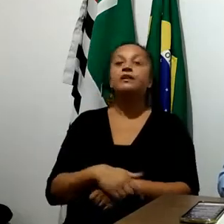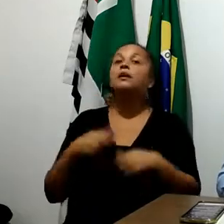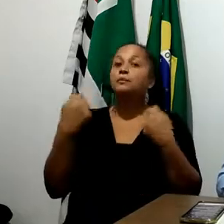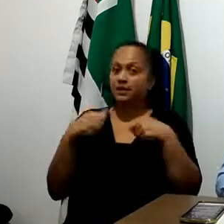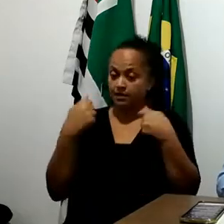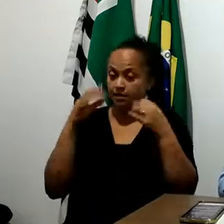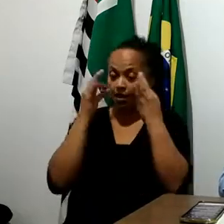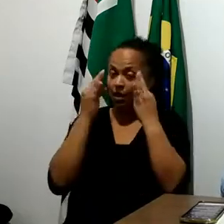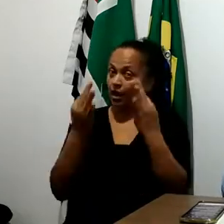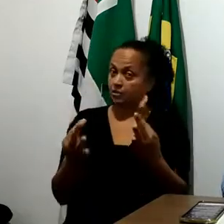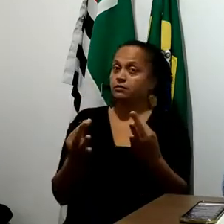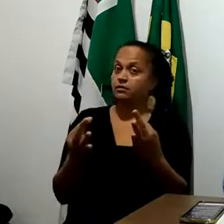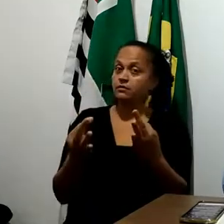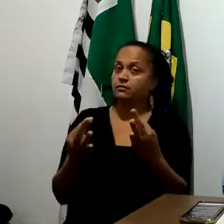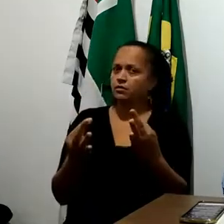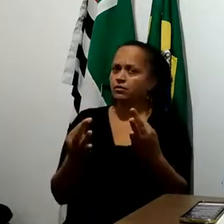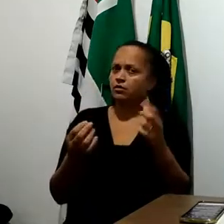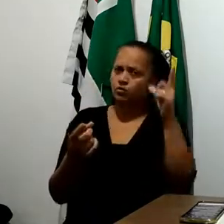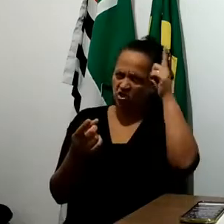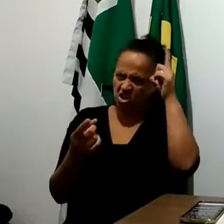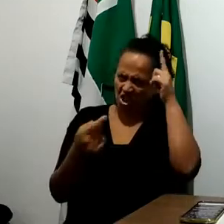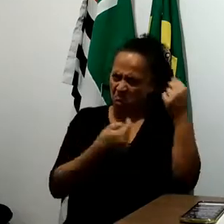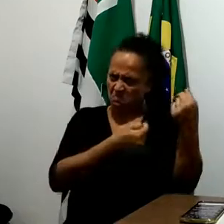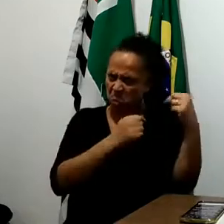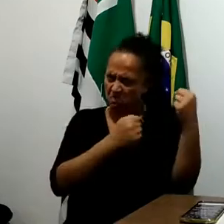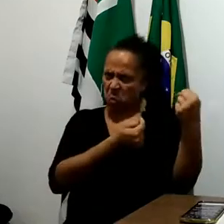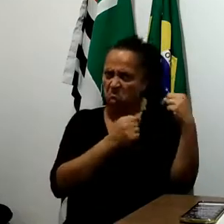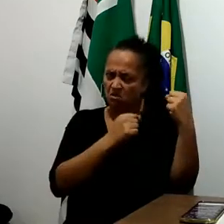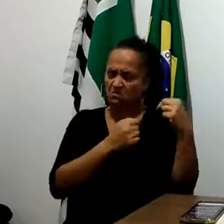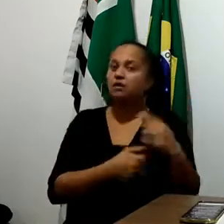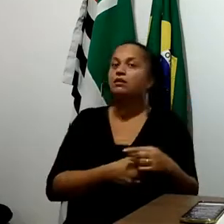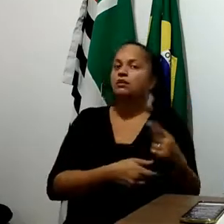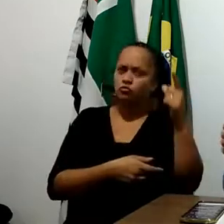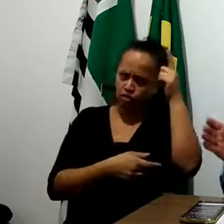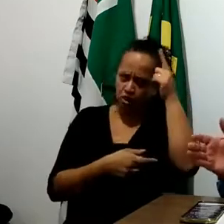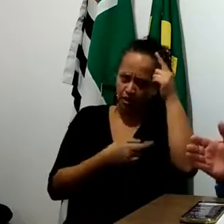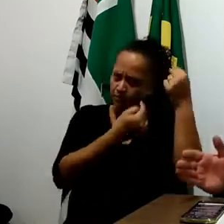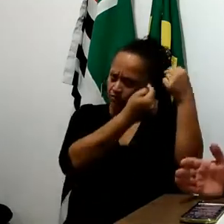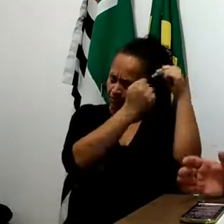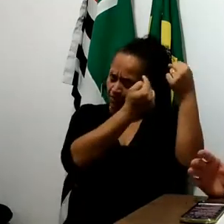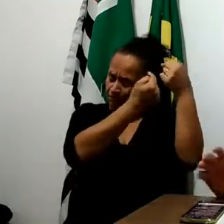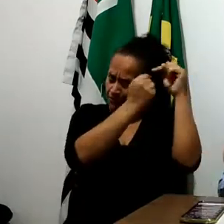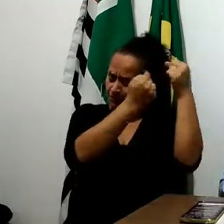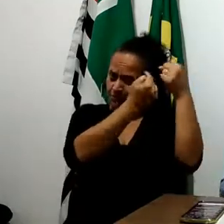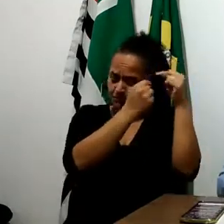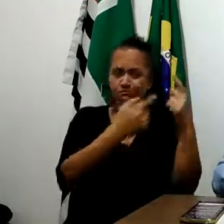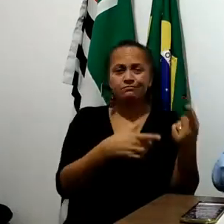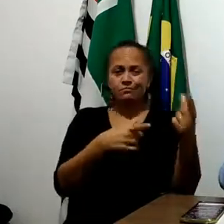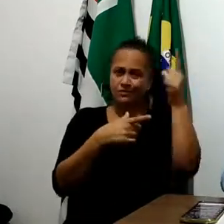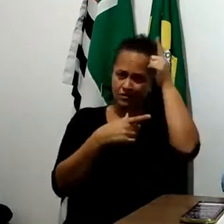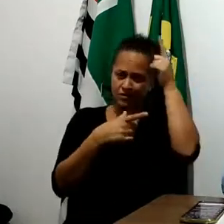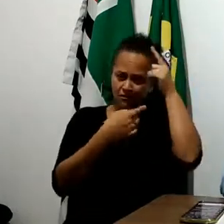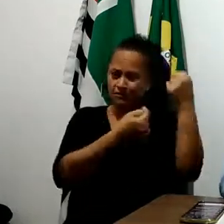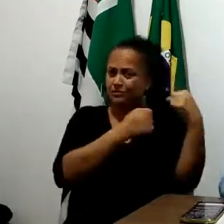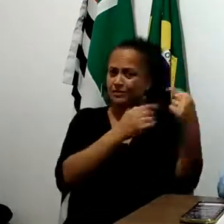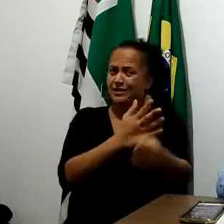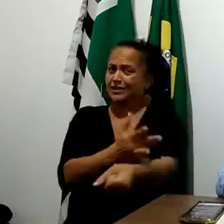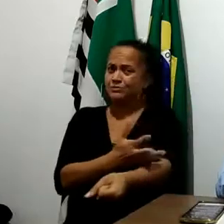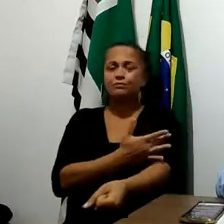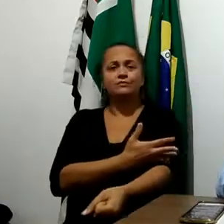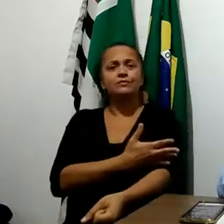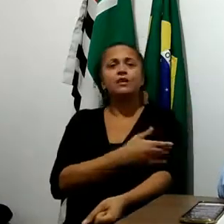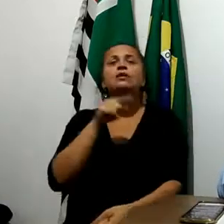atento às tentações do maligno nessas duas áreas da nossa vida, na nossa mente e nas nossas emoções. Você precisa vigiar.